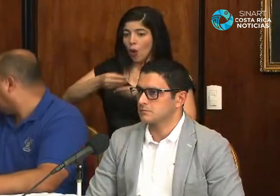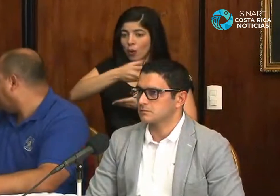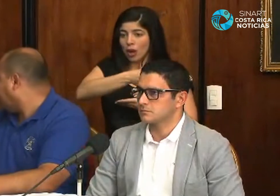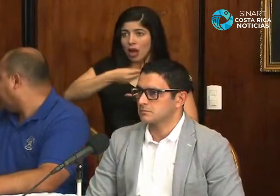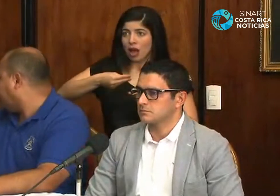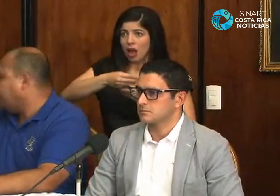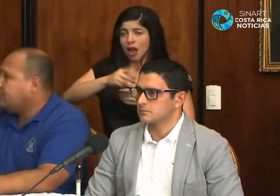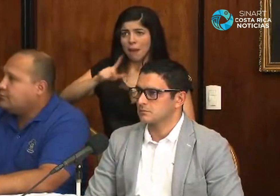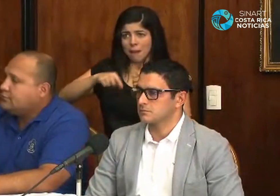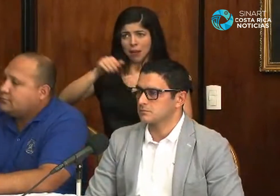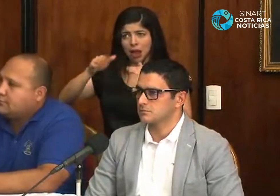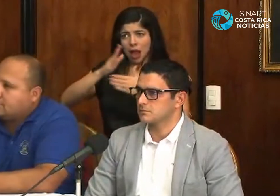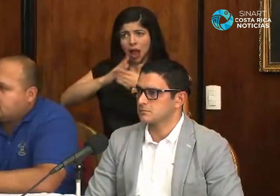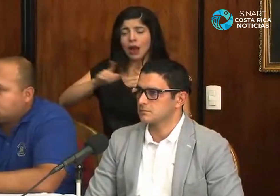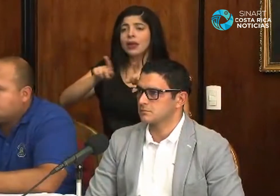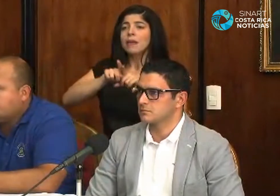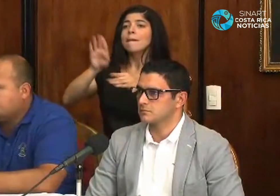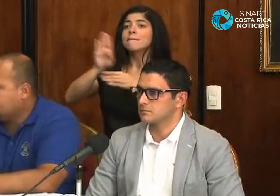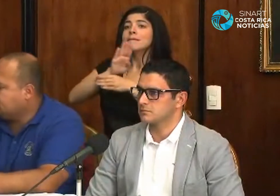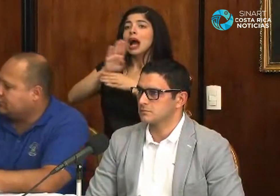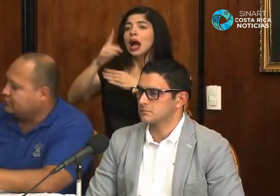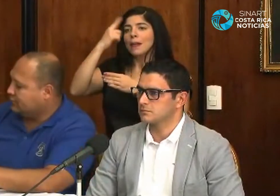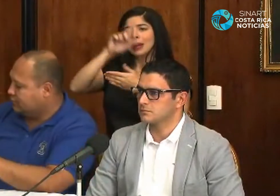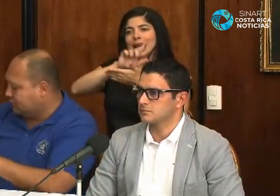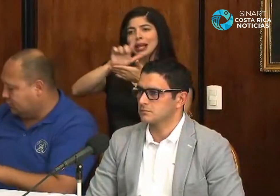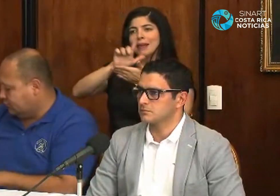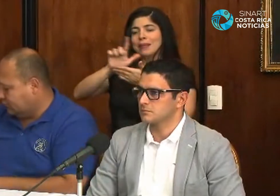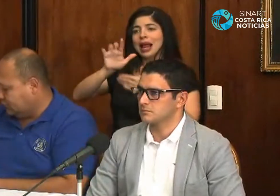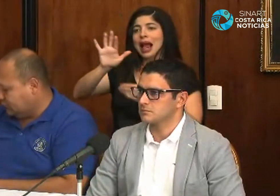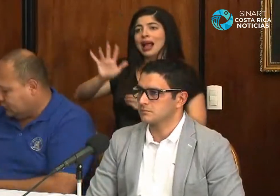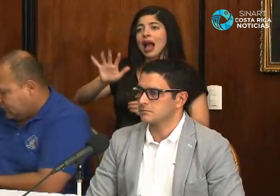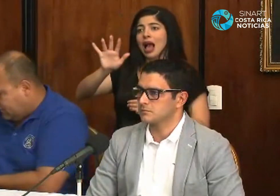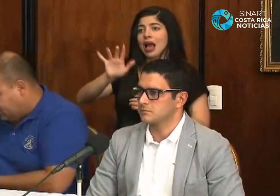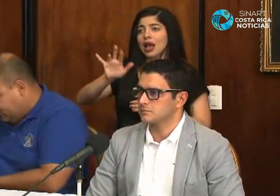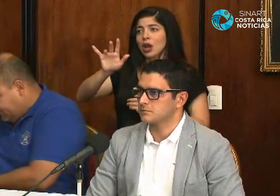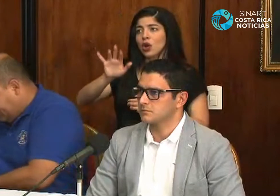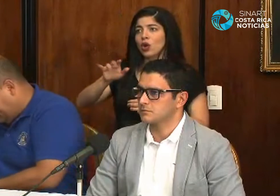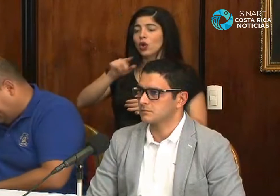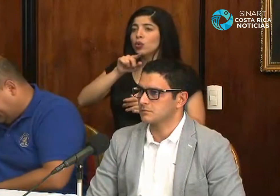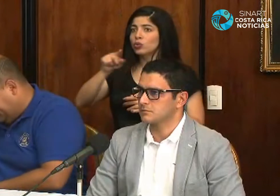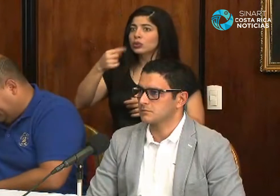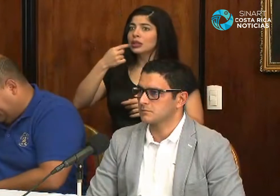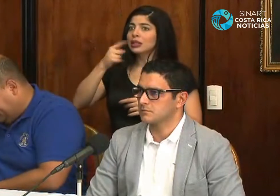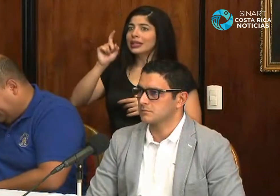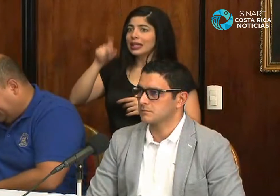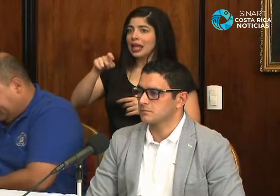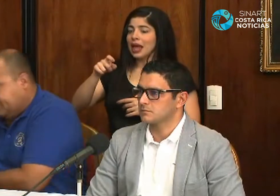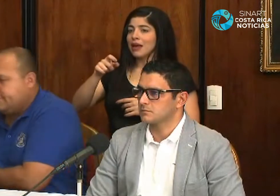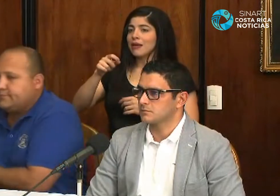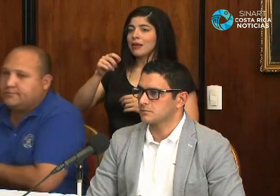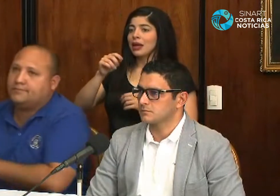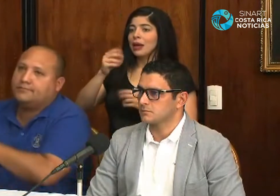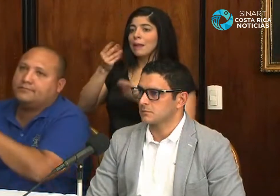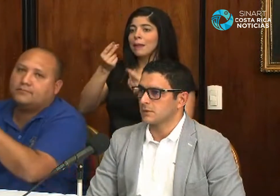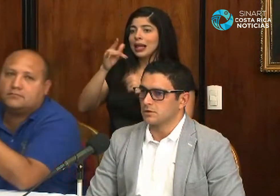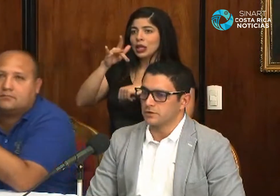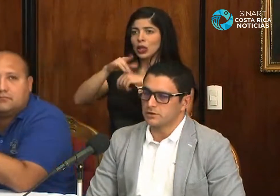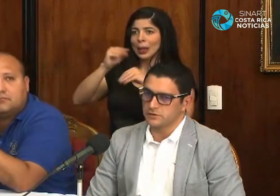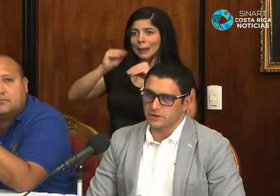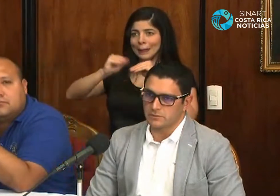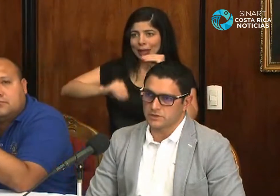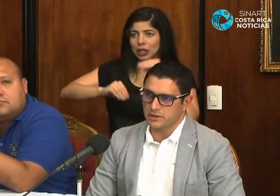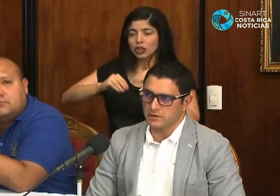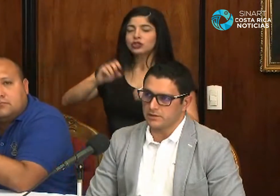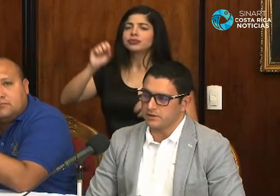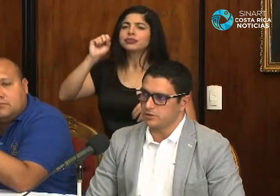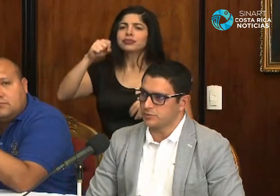van a hacer algún llamado, y también a los bancos por el tema de la limpieza en los cajeros, que ustedes están pues llamando también a que sea el mínimo contacto con la plata.